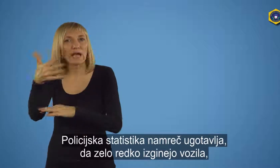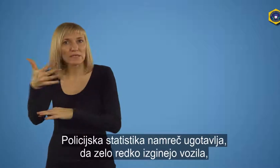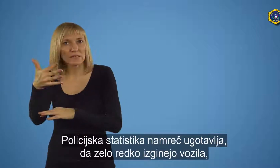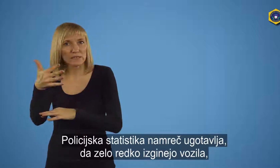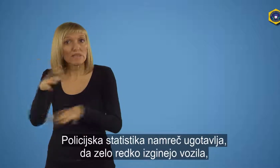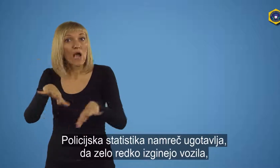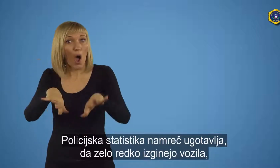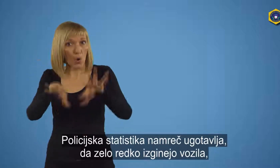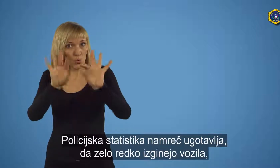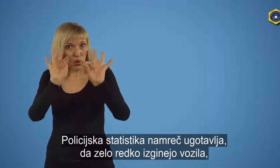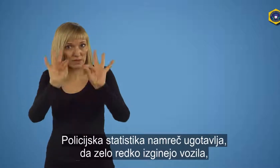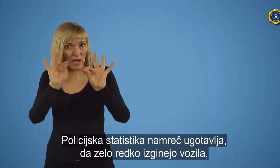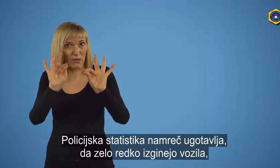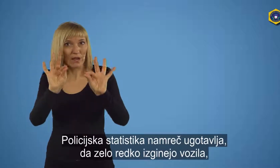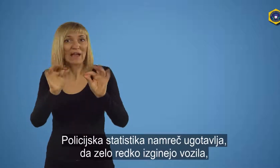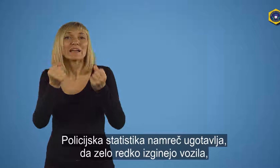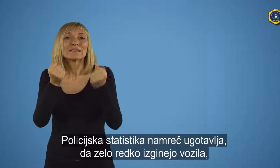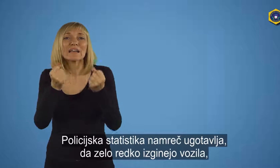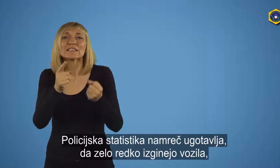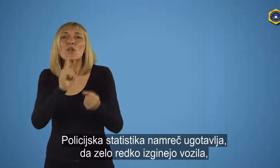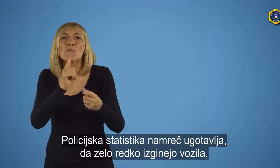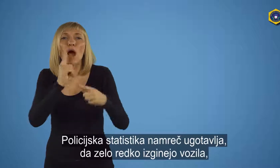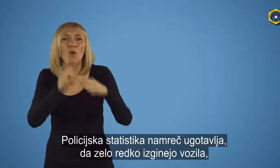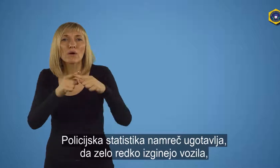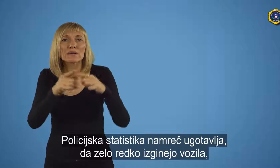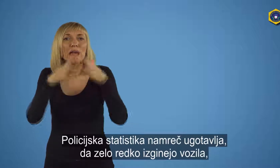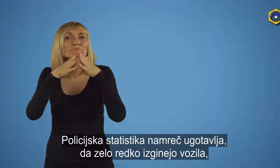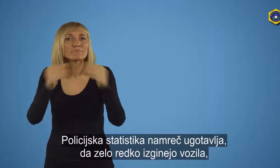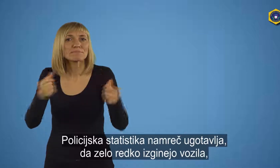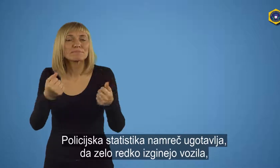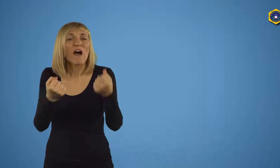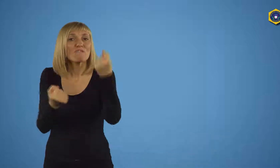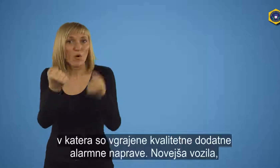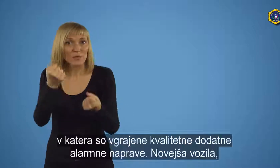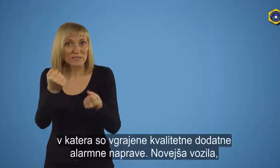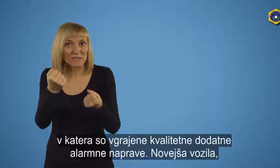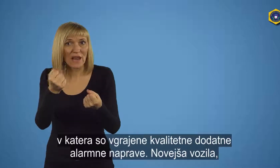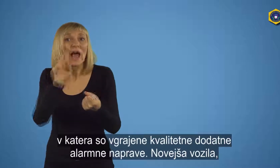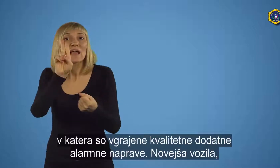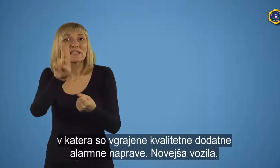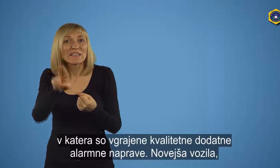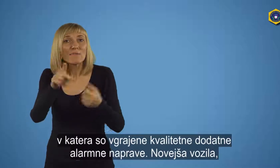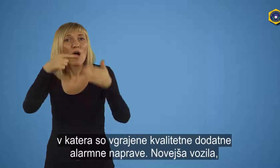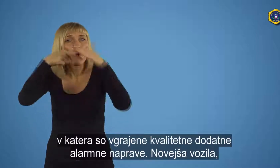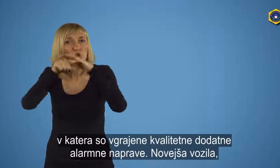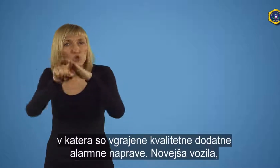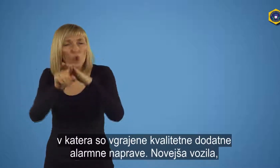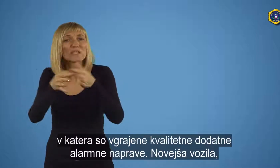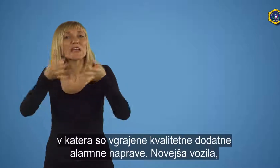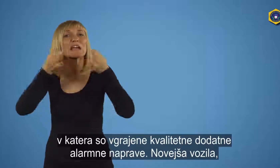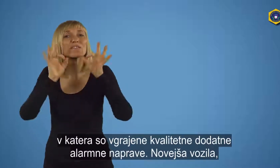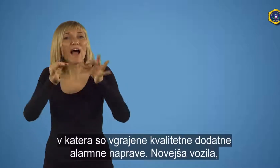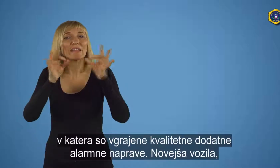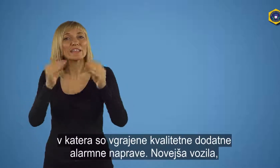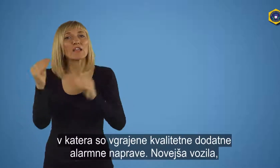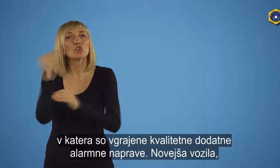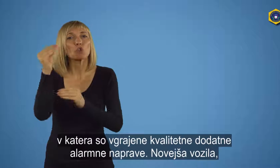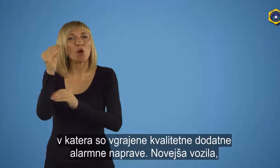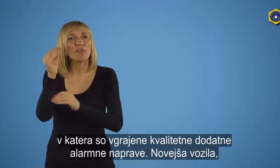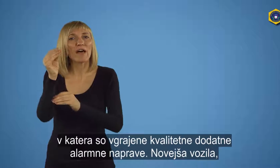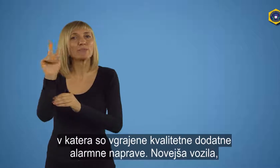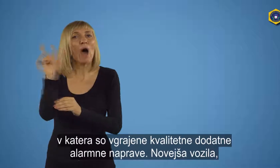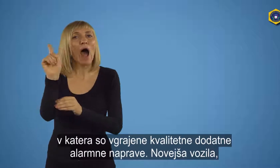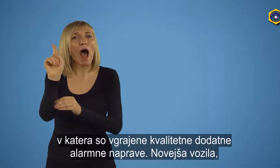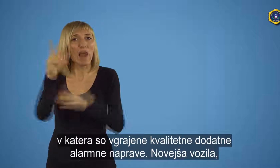Policijska statistika namreč ugotavlja, da zelo redko izginejo vozila, v katera so vgrajene kvalitetne dodatne alarmne